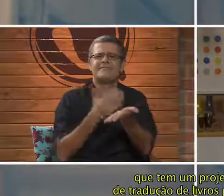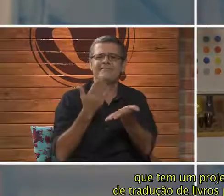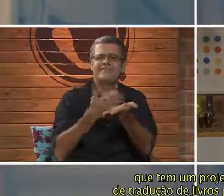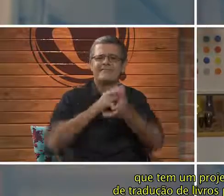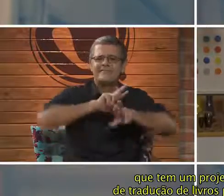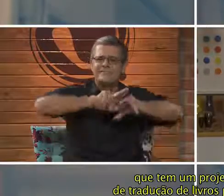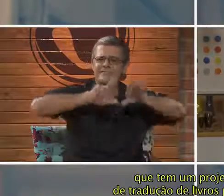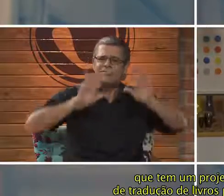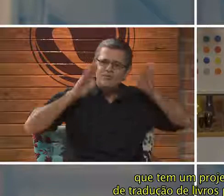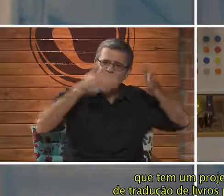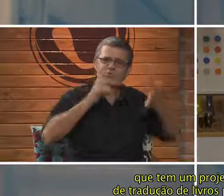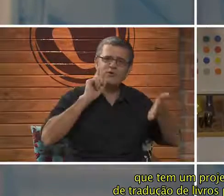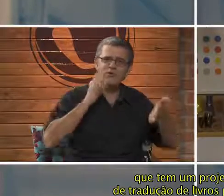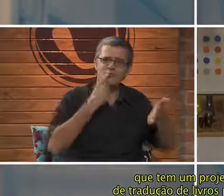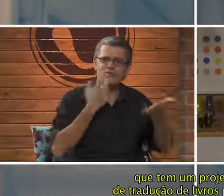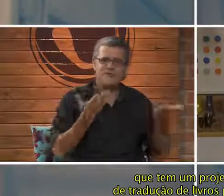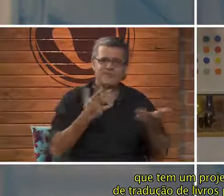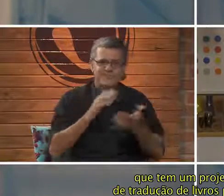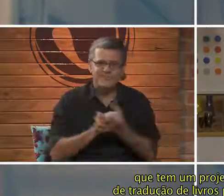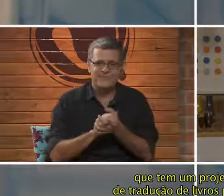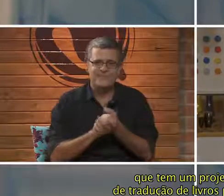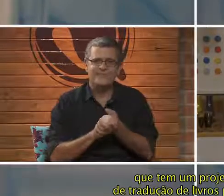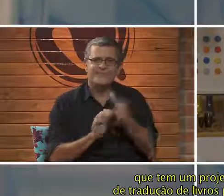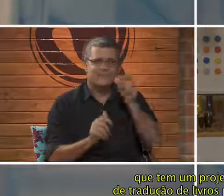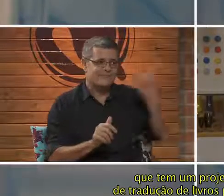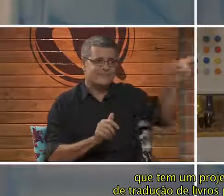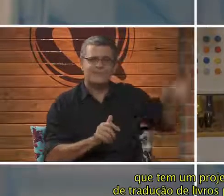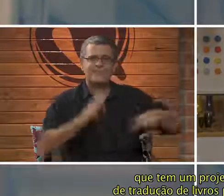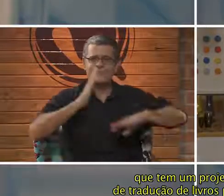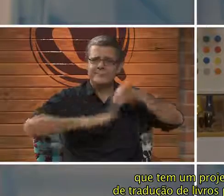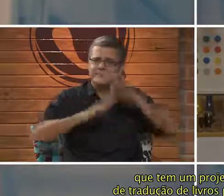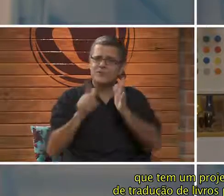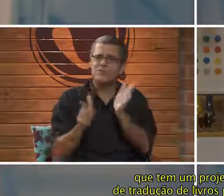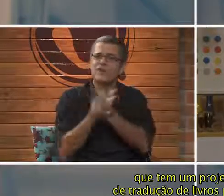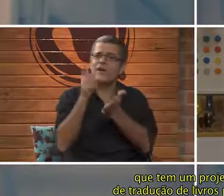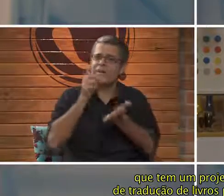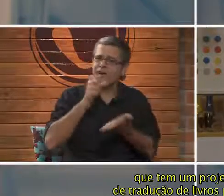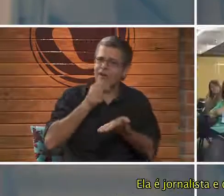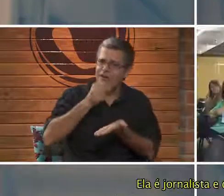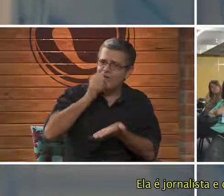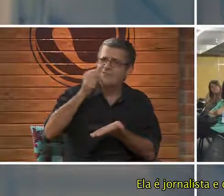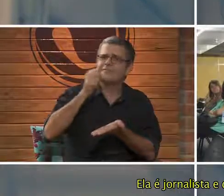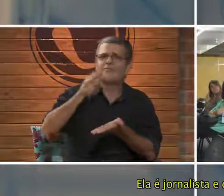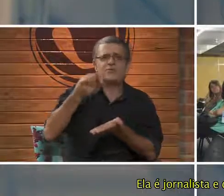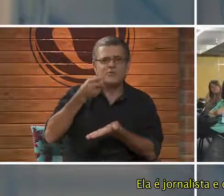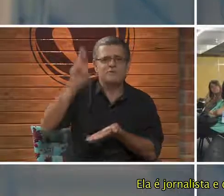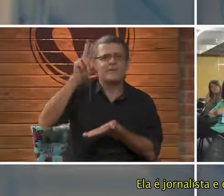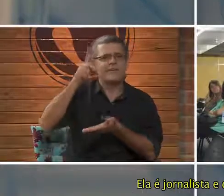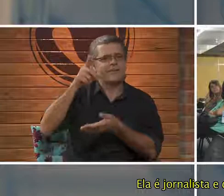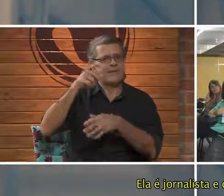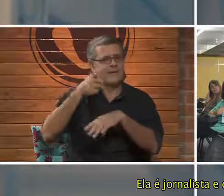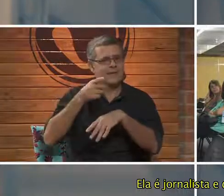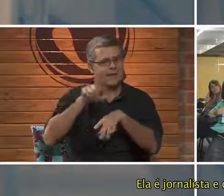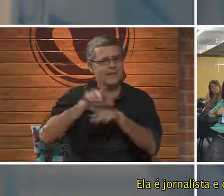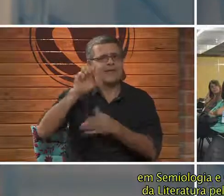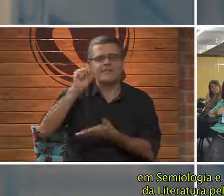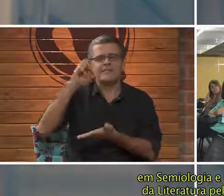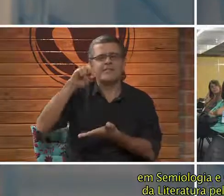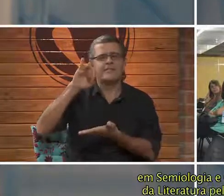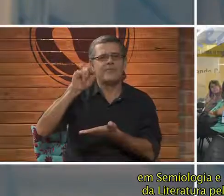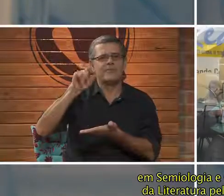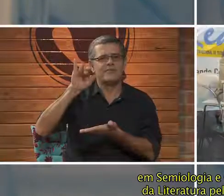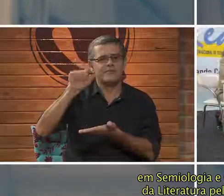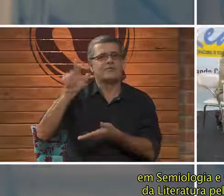mulher que tem um projeto lindo de tradução de livros para surdos. Ela é jornalista e doutora